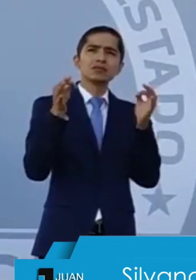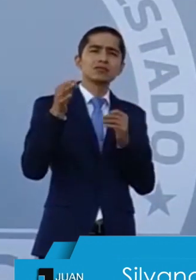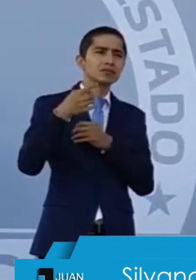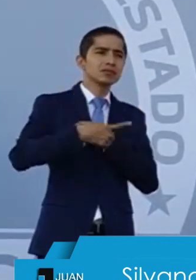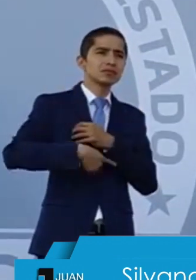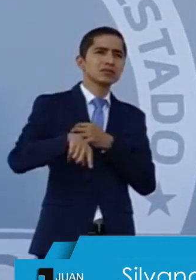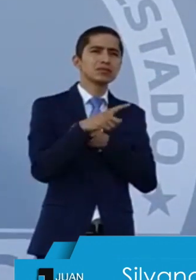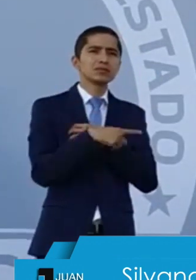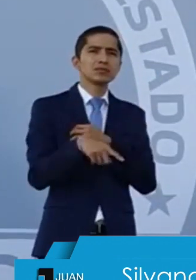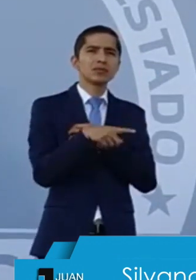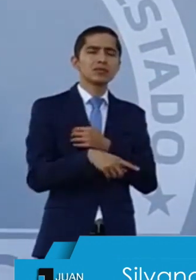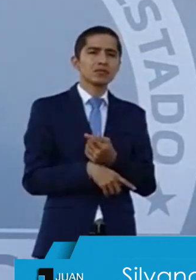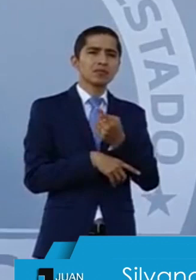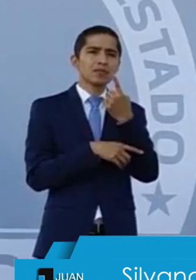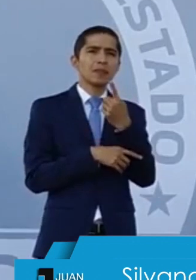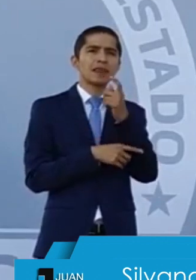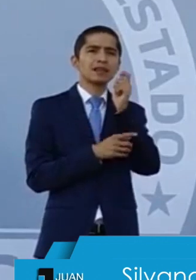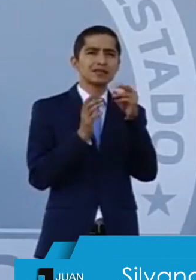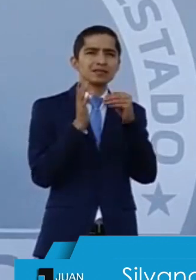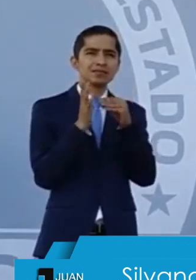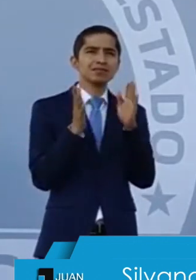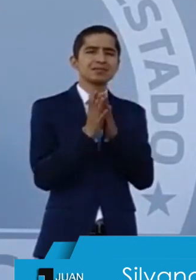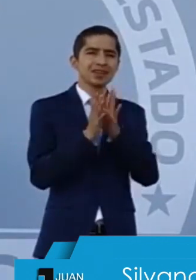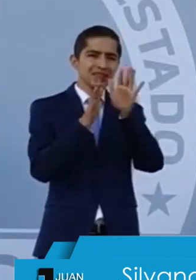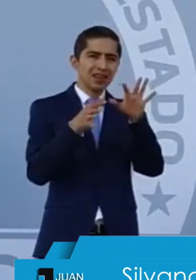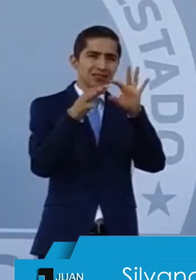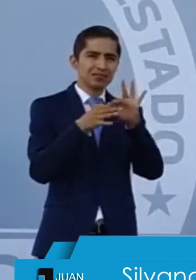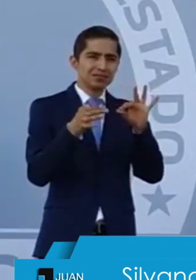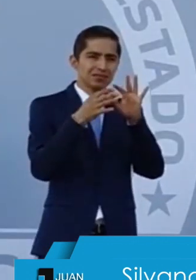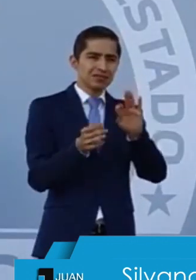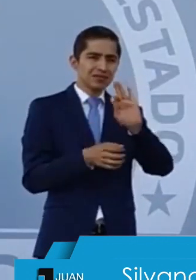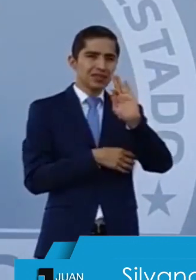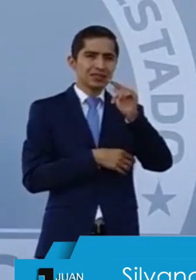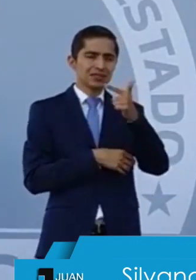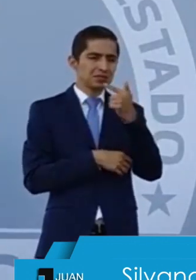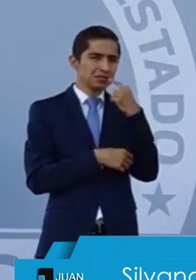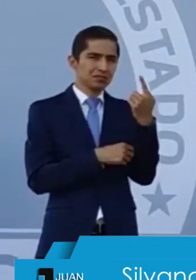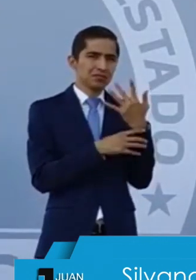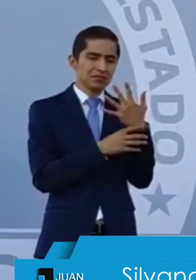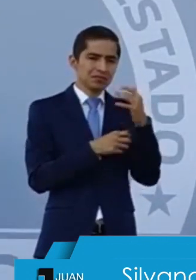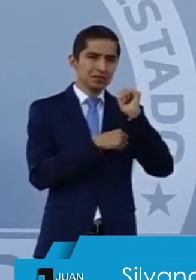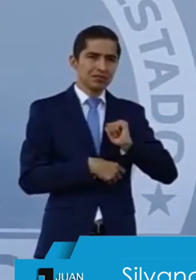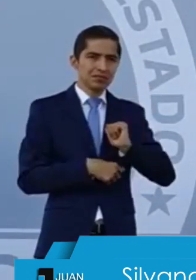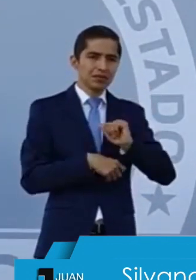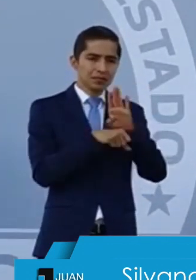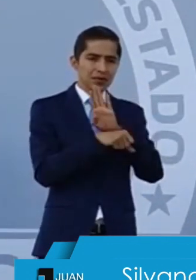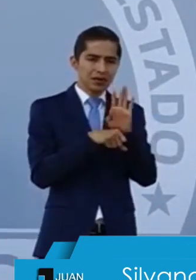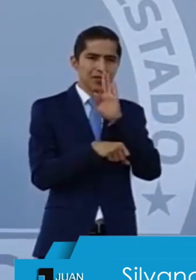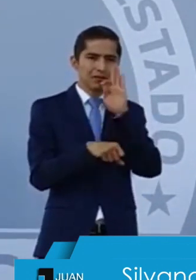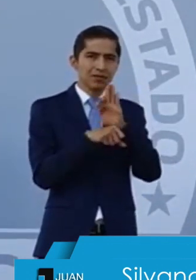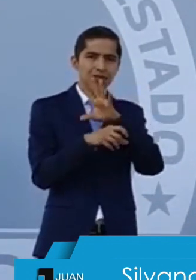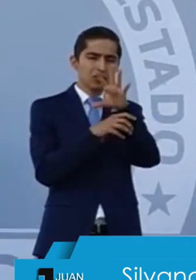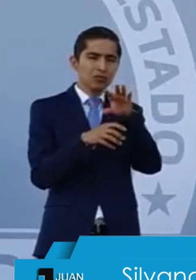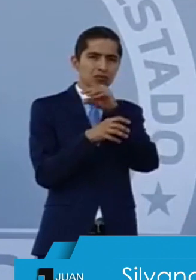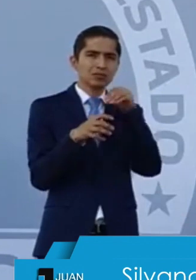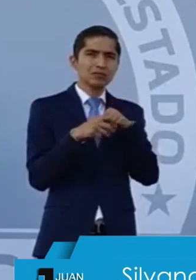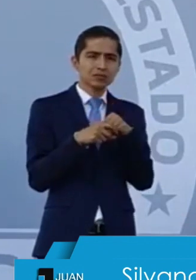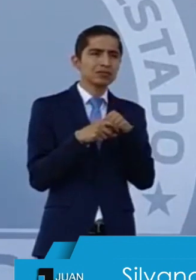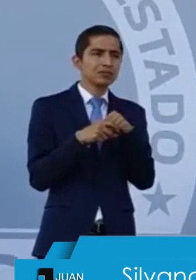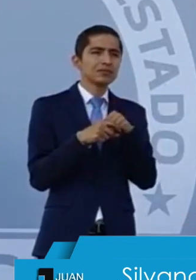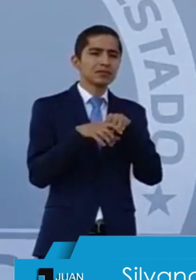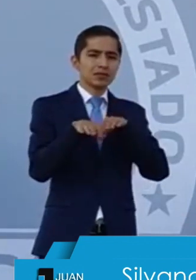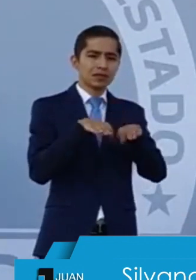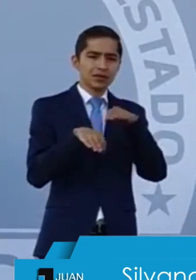que requerimos más para que las áreas que la componen alcancen el nivel que queremos,